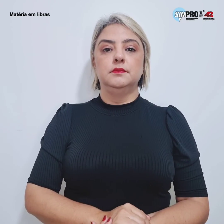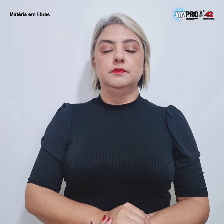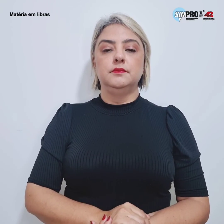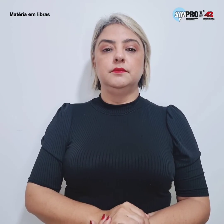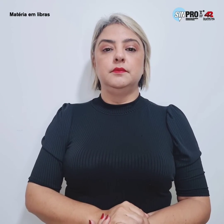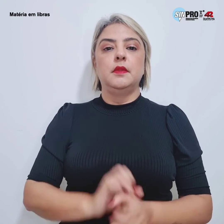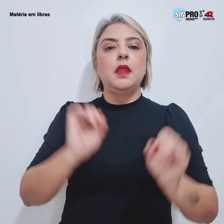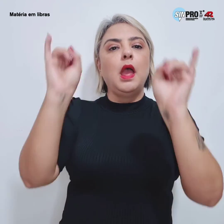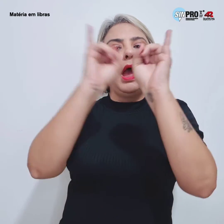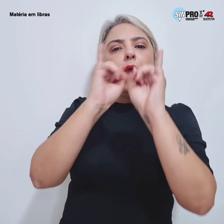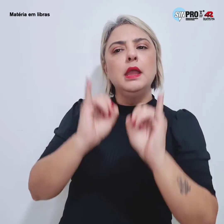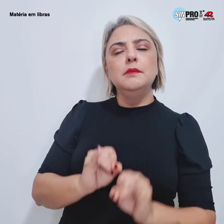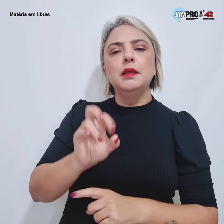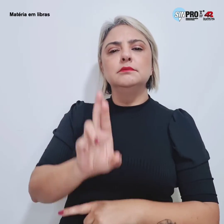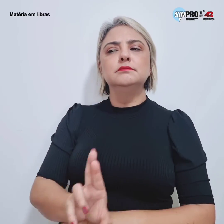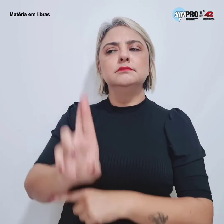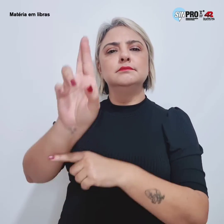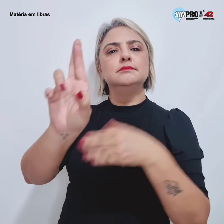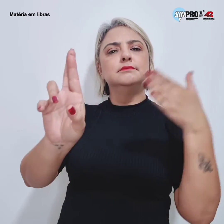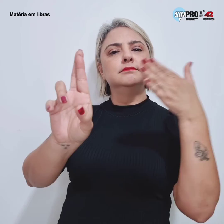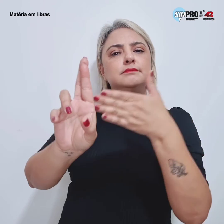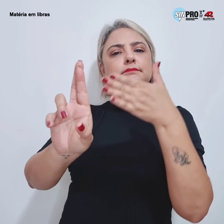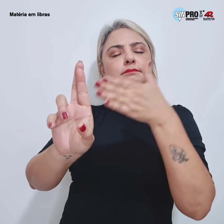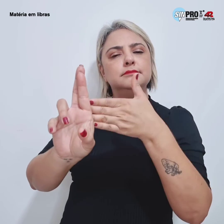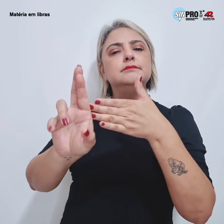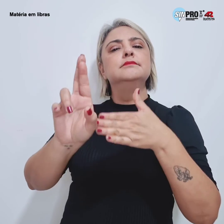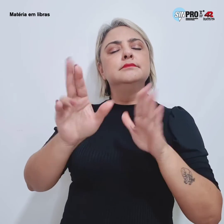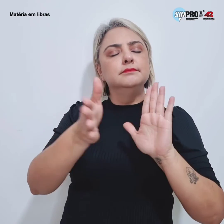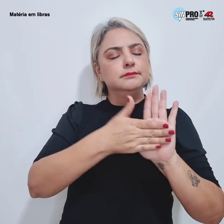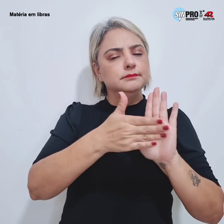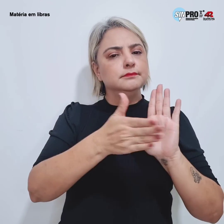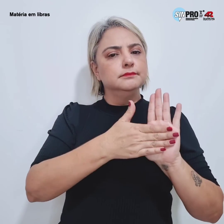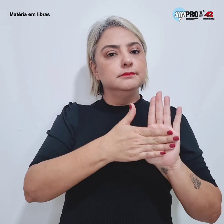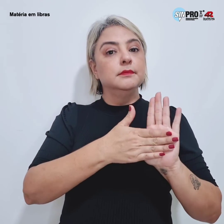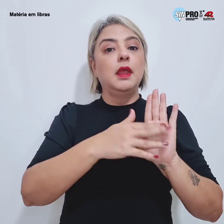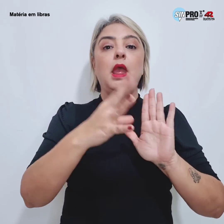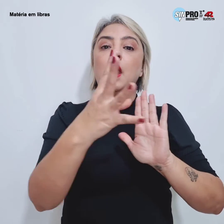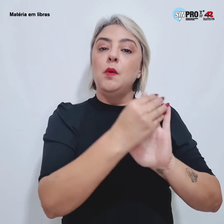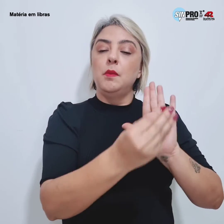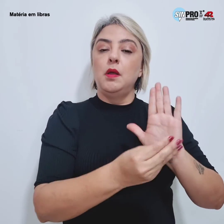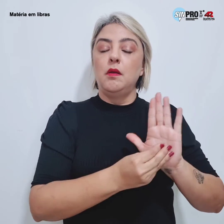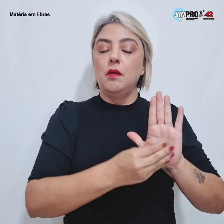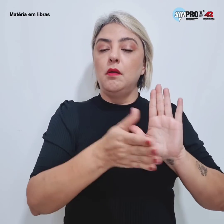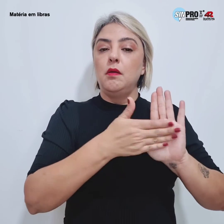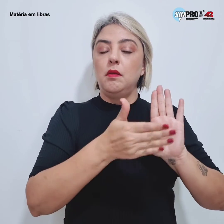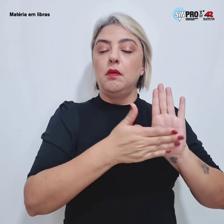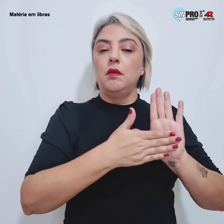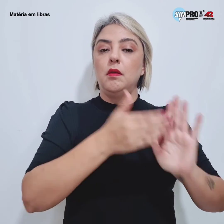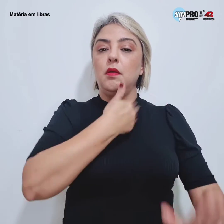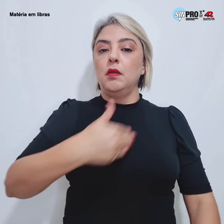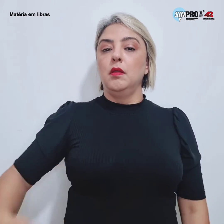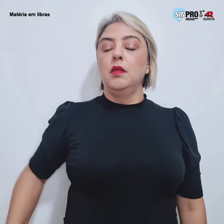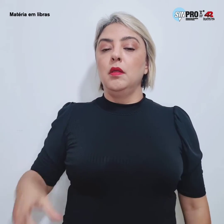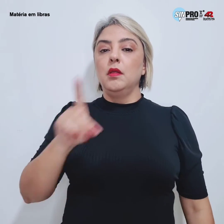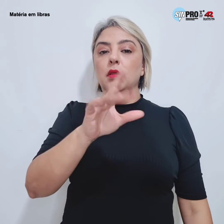imagem representativa dessa matéria é uma réplica da campanha publicitária do GDF, na qual